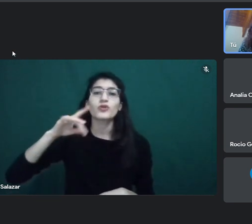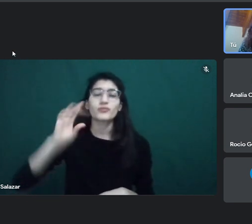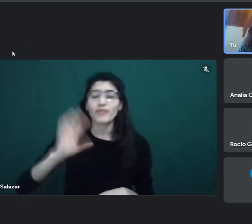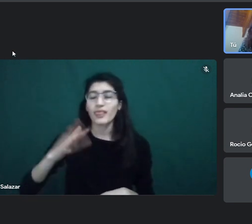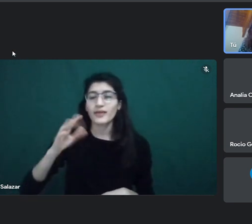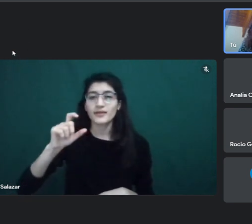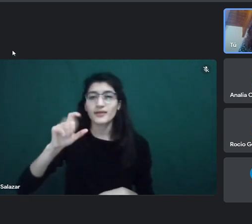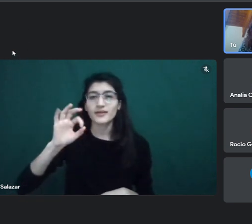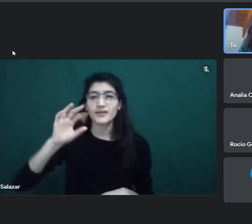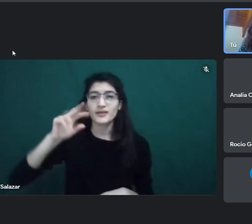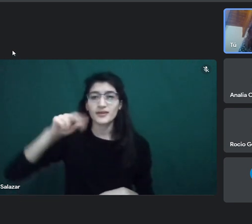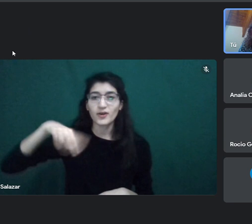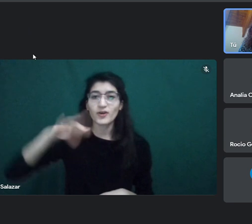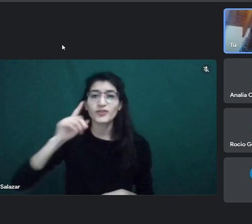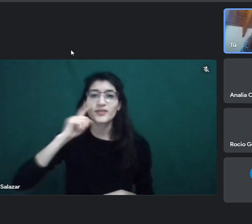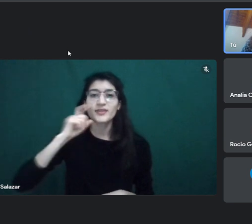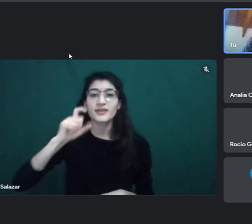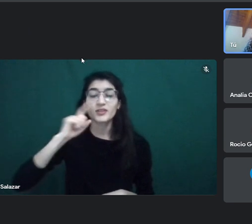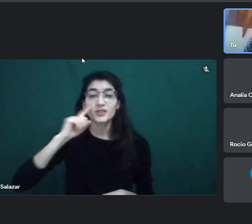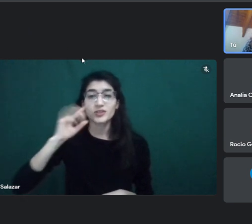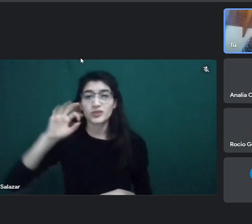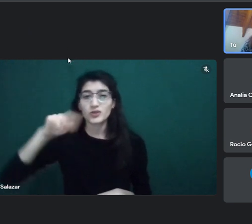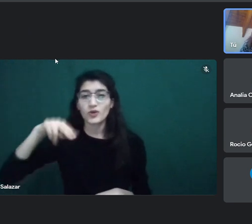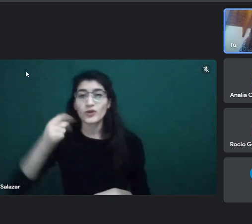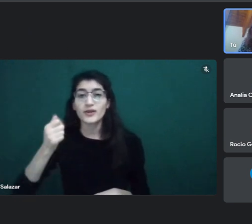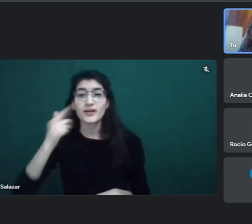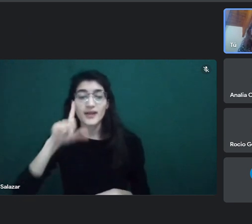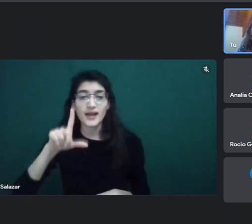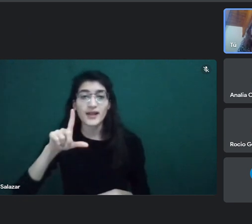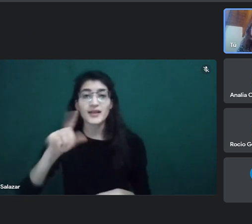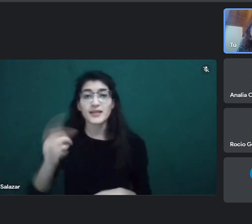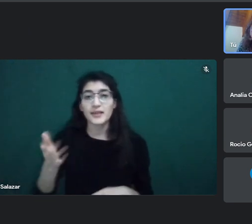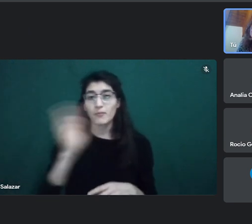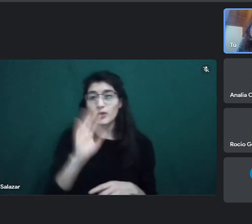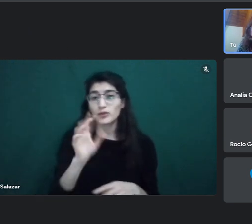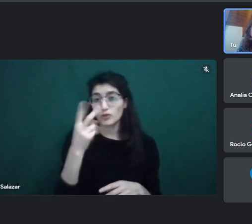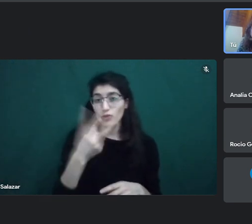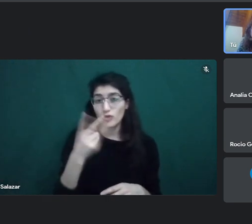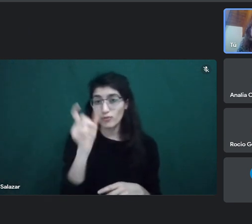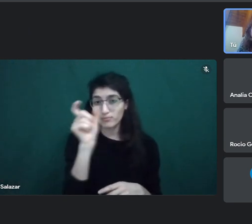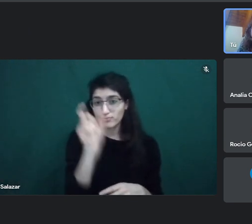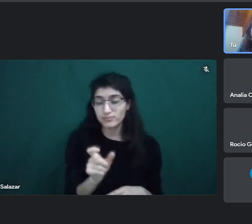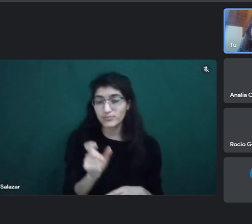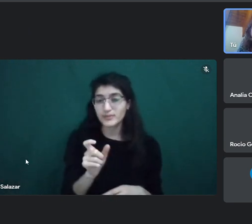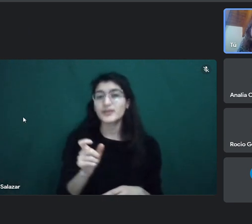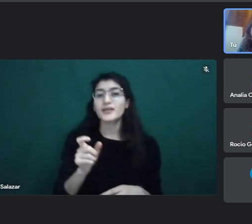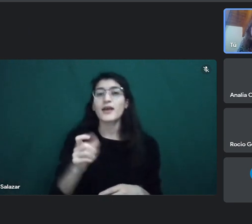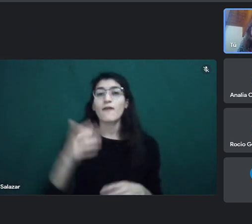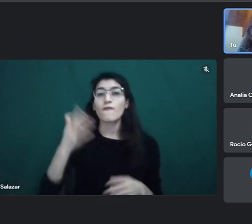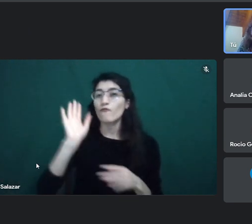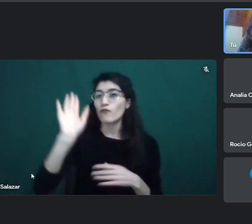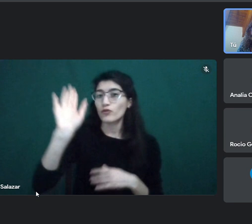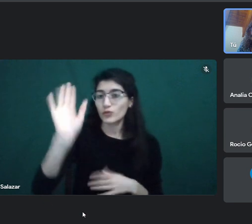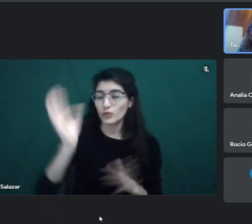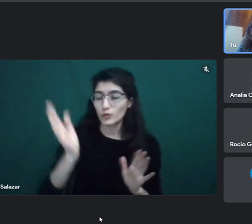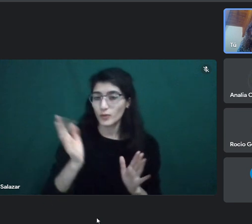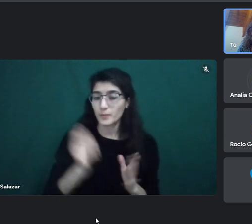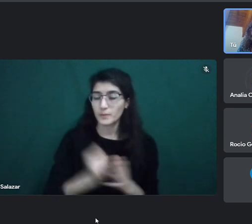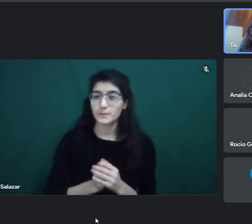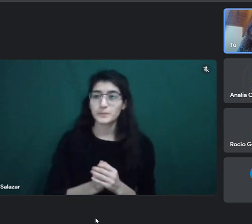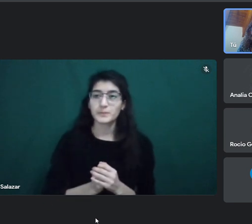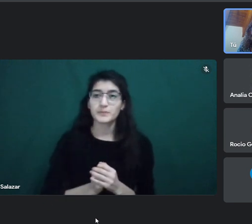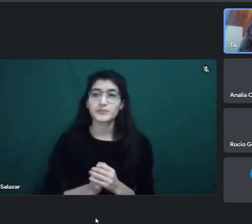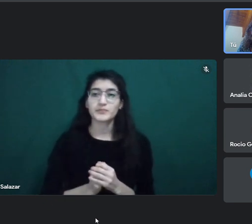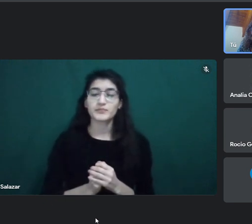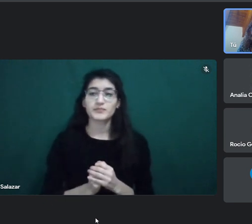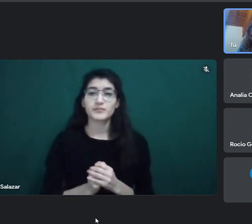Lo que hace es que el verbo que le sigue se lea con la terminación ia. ¿Sí? Ahí tienen. Esto lo